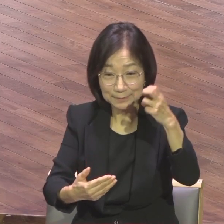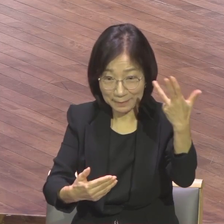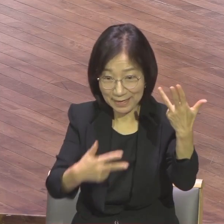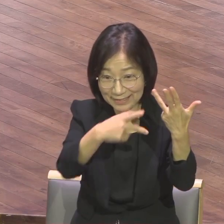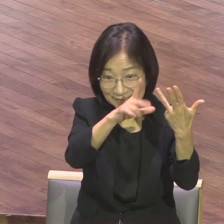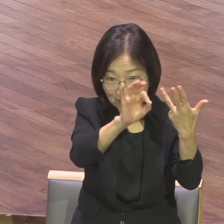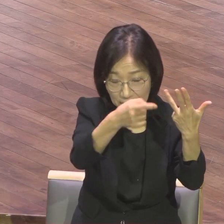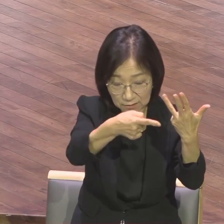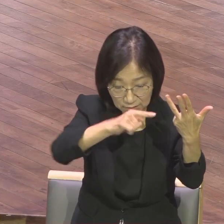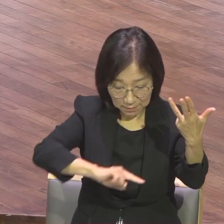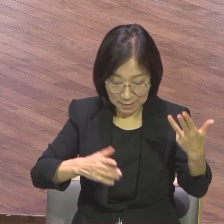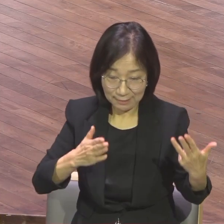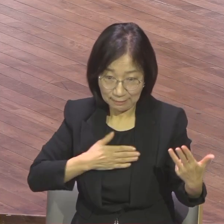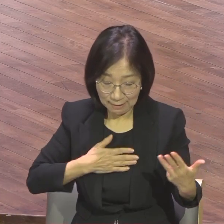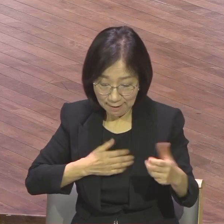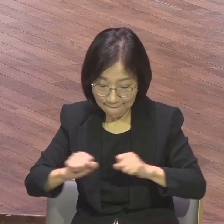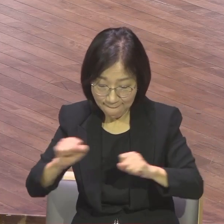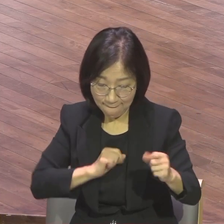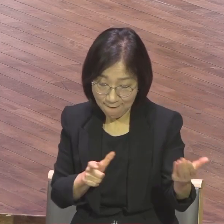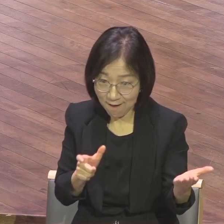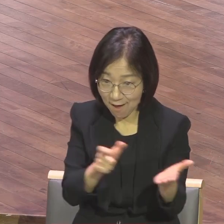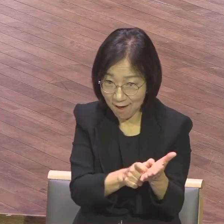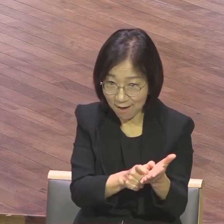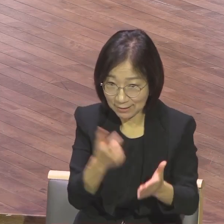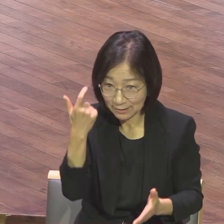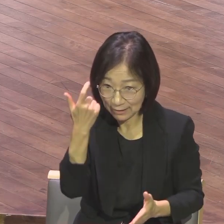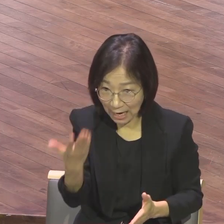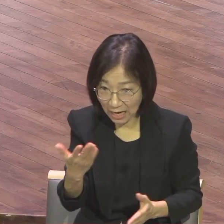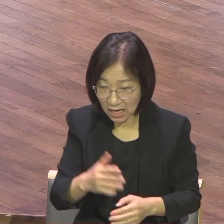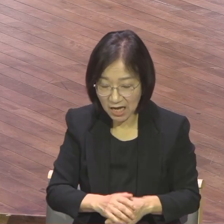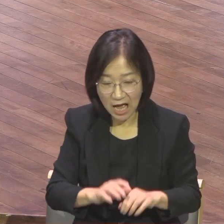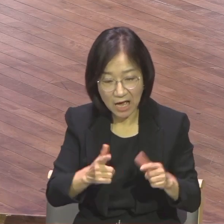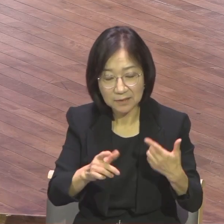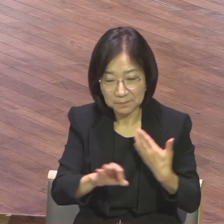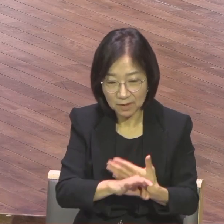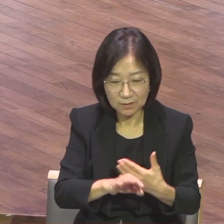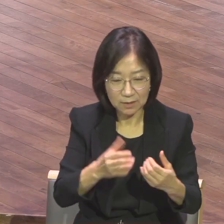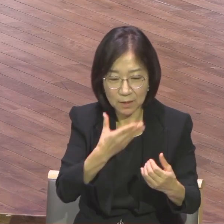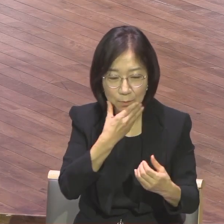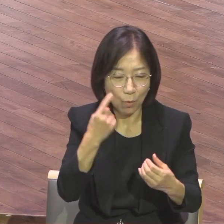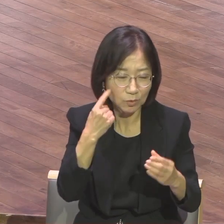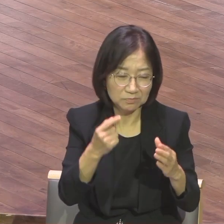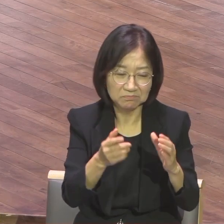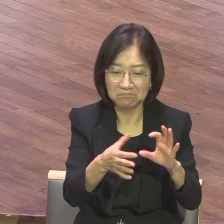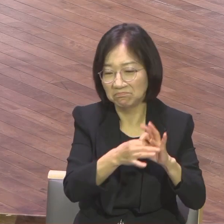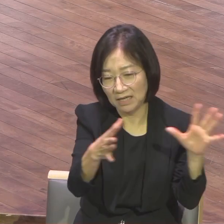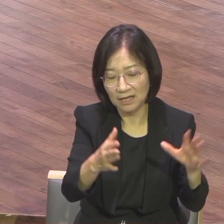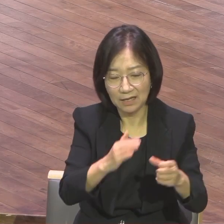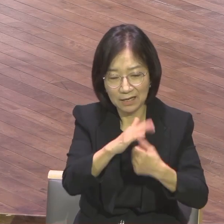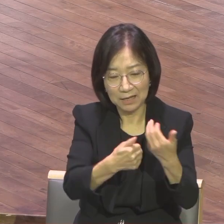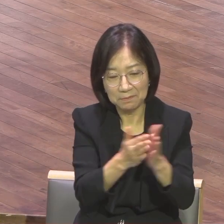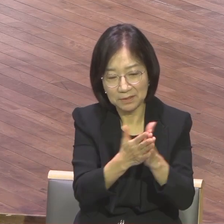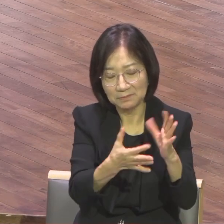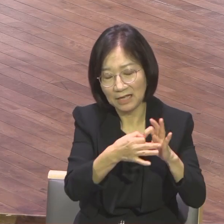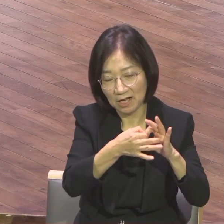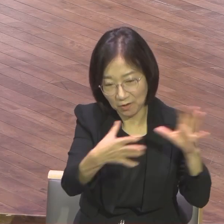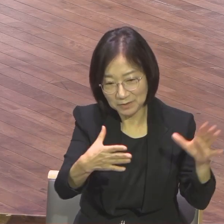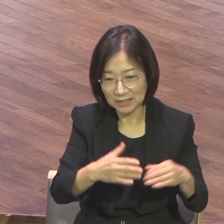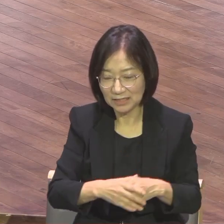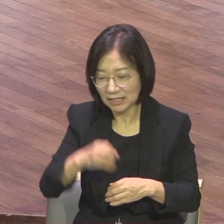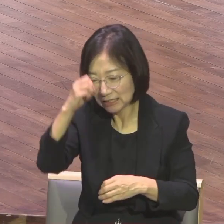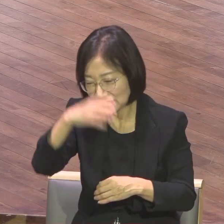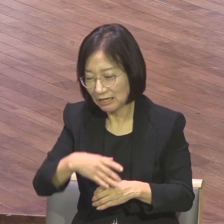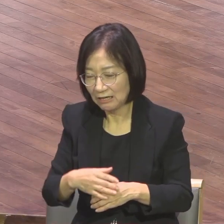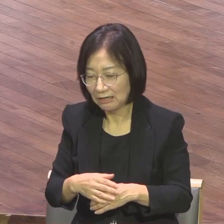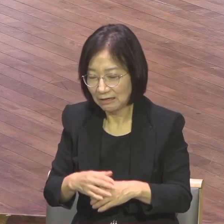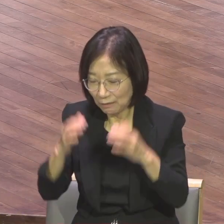아니면 장치의 삼당이 빠져가지고 허우적거리는 삶인지 여러분 스스로 아시잖아요. 그것이 바로 오늘 말씀 제목입니다.